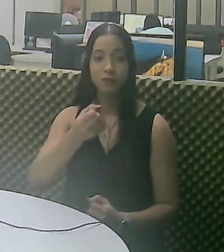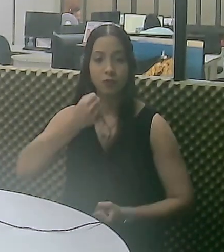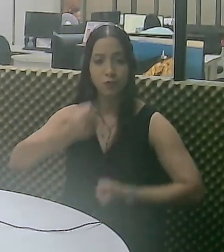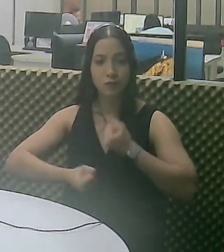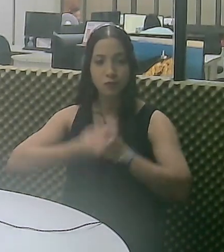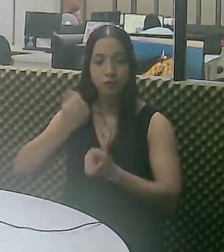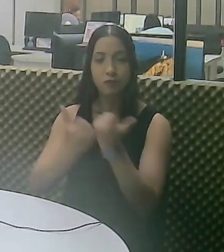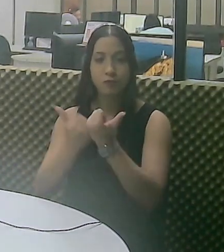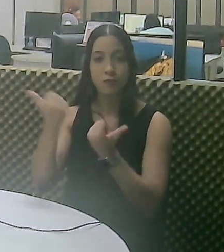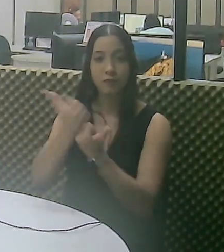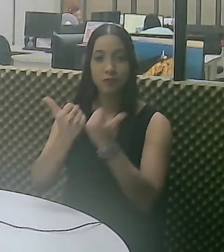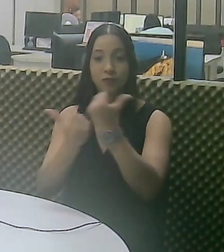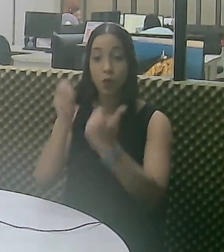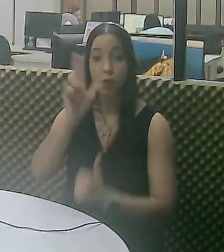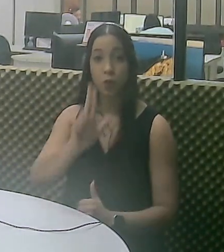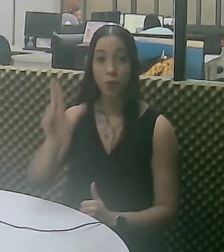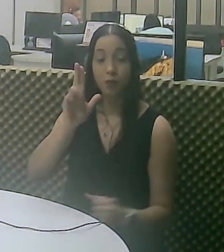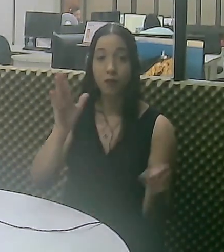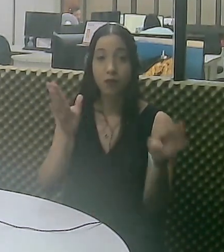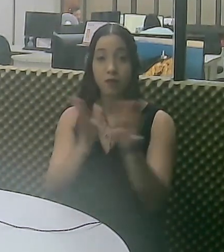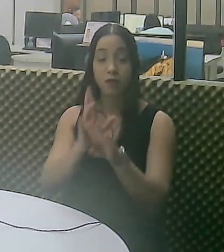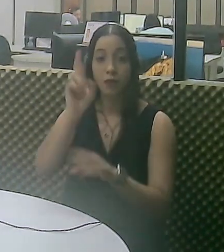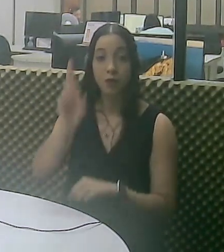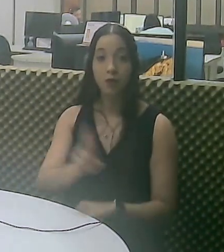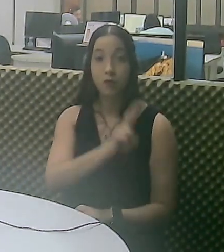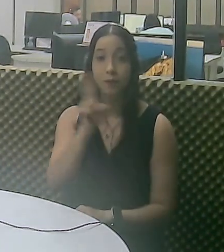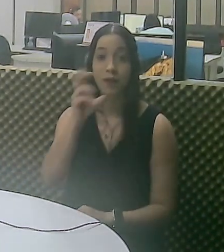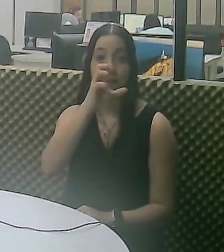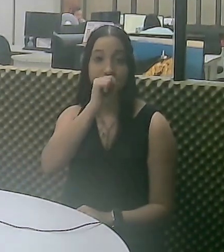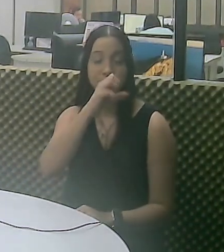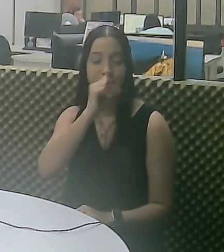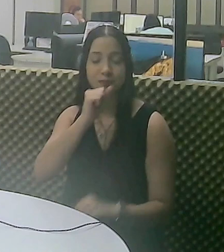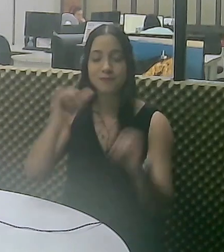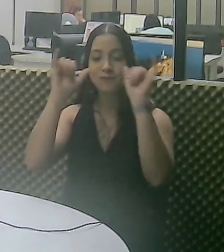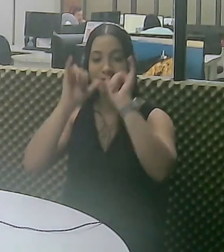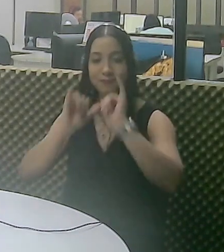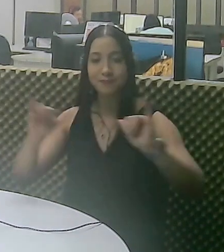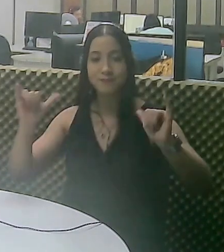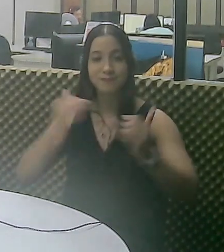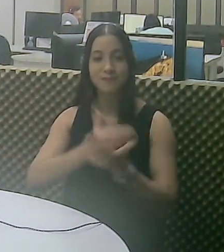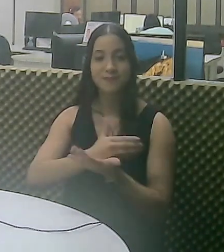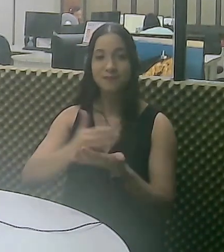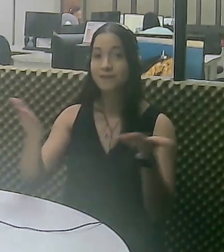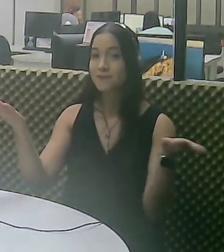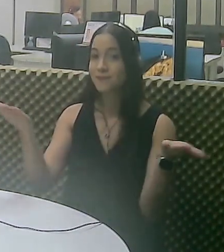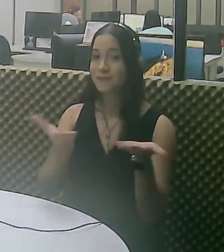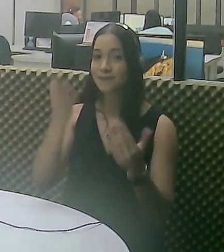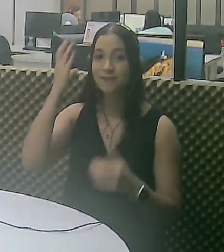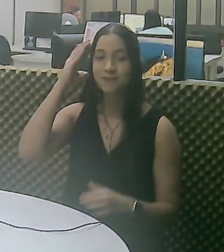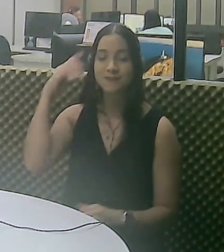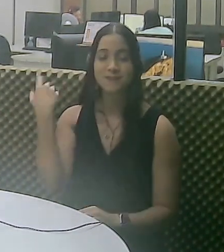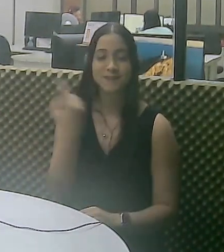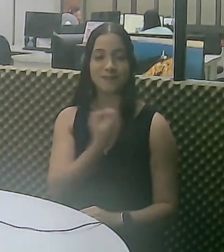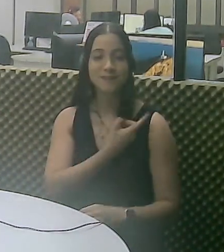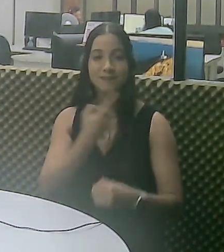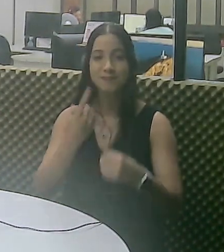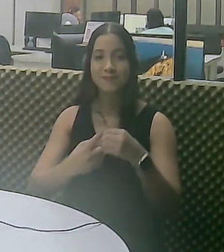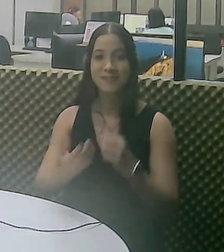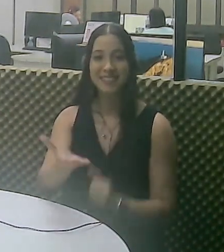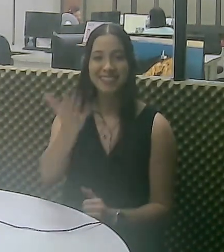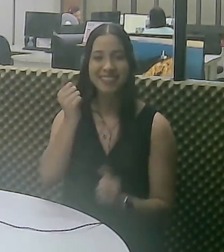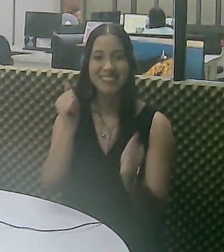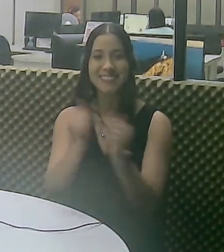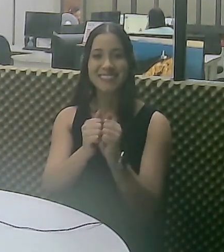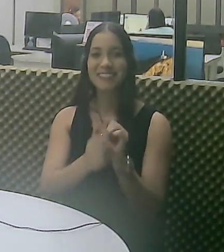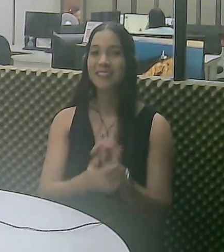de Revezamento Uberlândia-Romaria neste sábado. Essas e outras notícias a partir de agora na Rádio Nossa